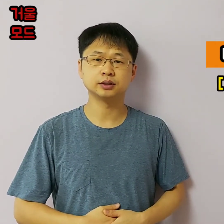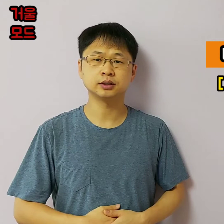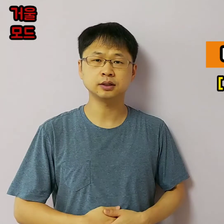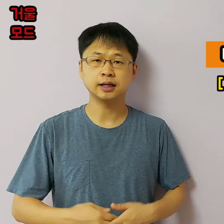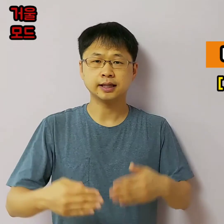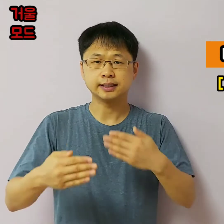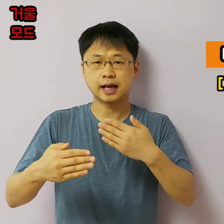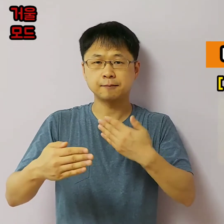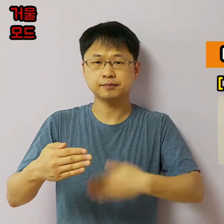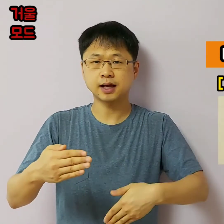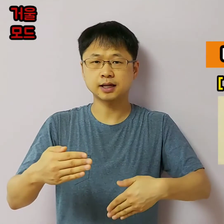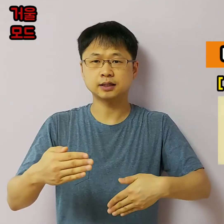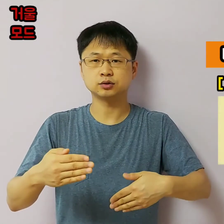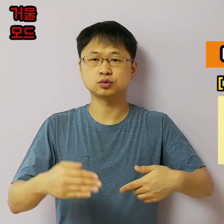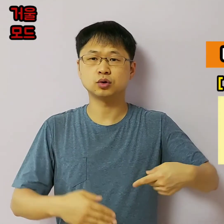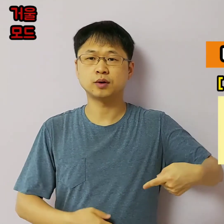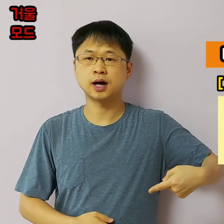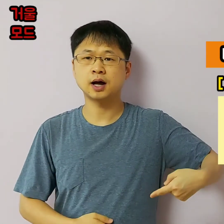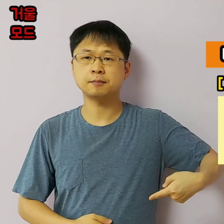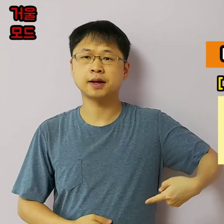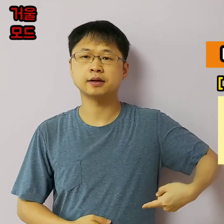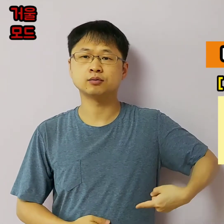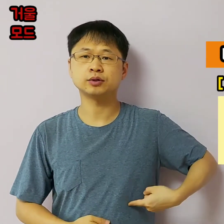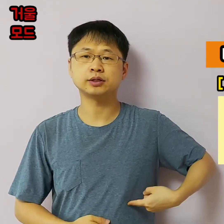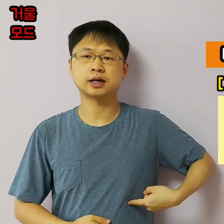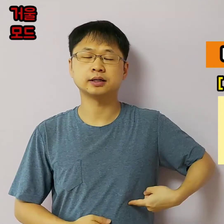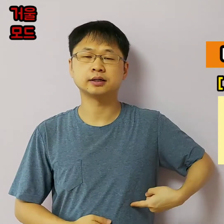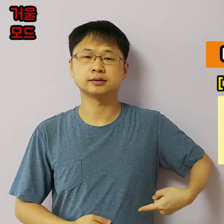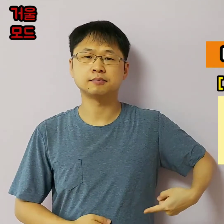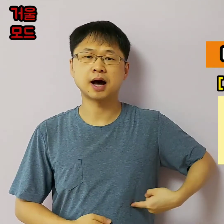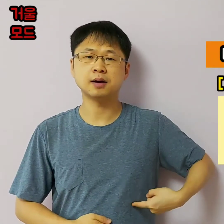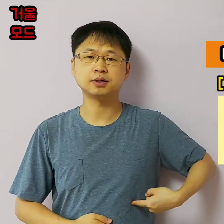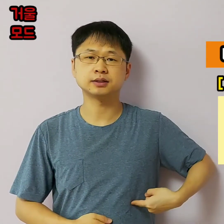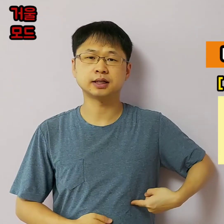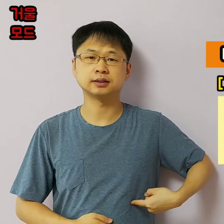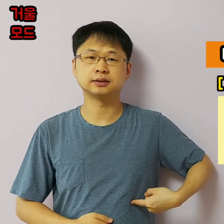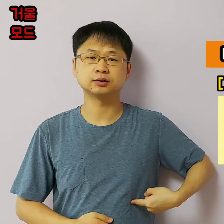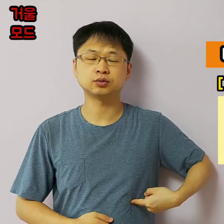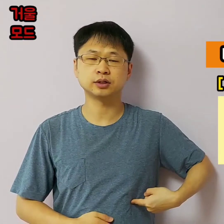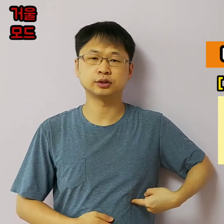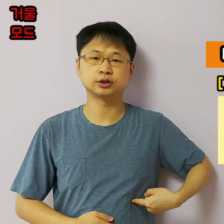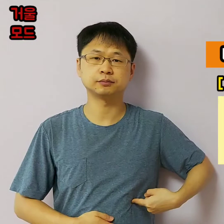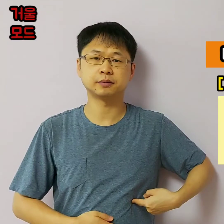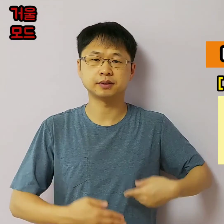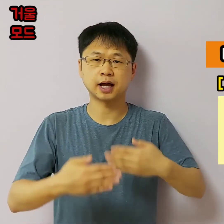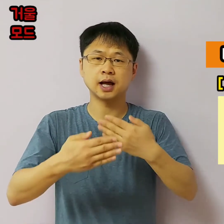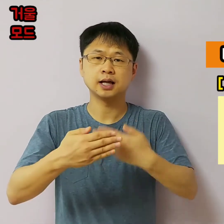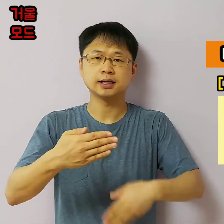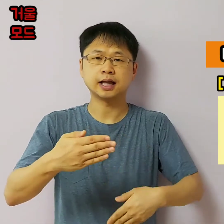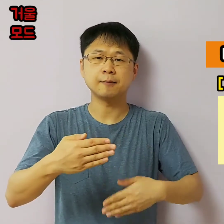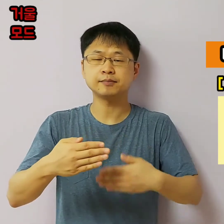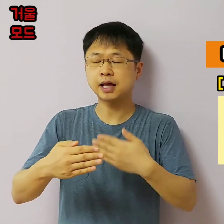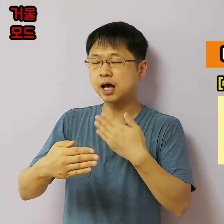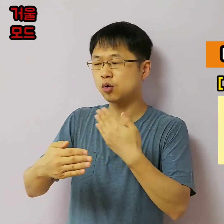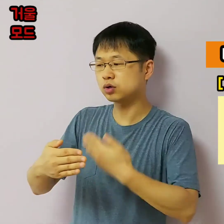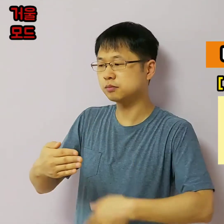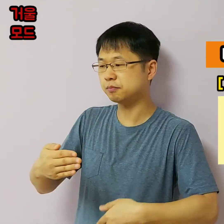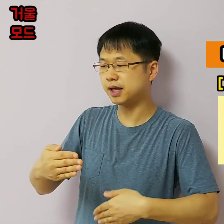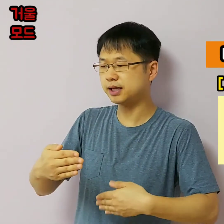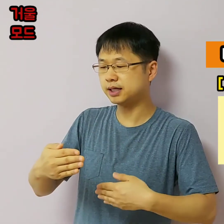수어는 남다라는 수어와 배 옆구리를 가리켜서 마음을 뜻하는 수어를 해주시면 됩니다. 남다 혹은